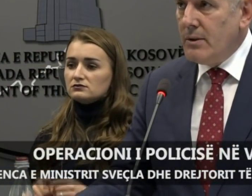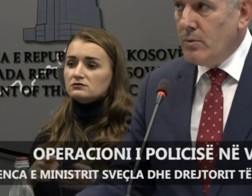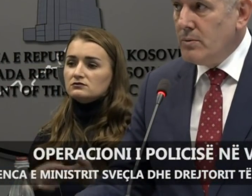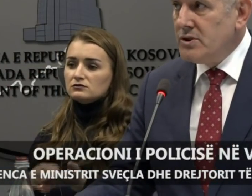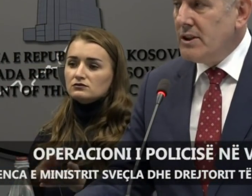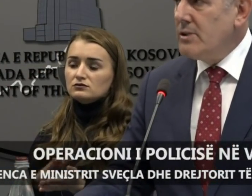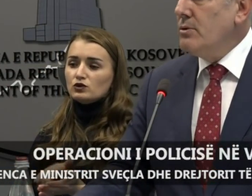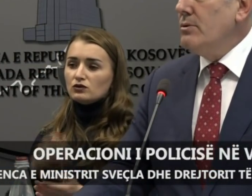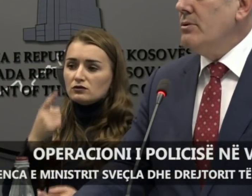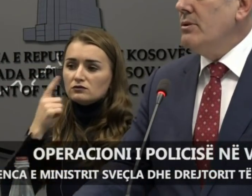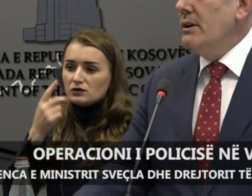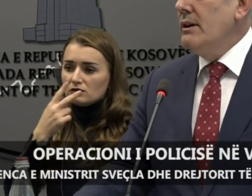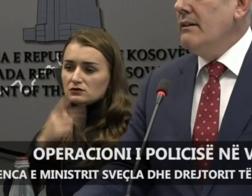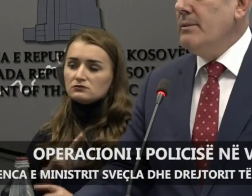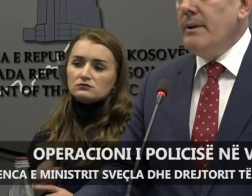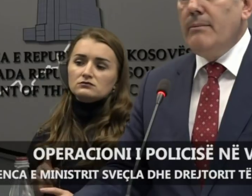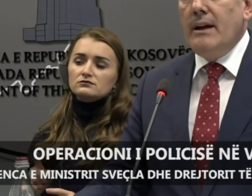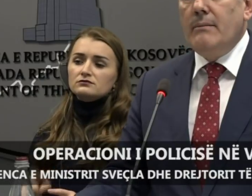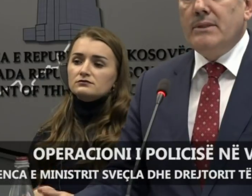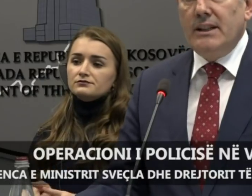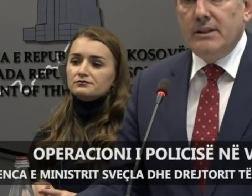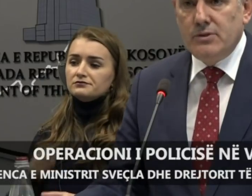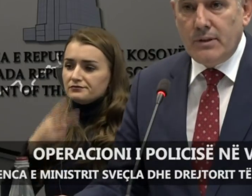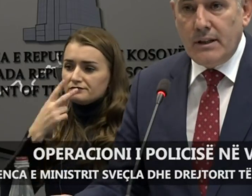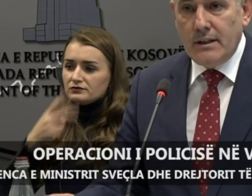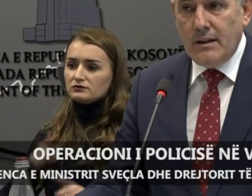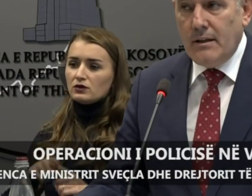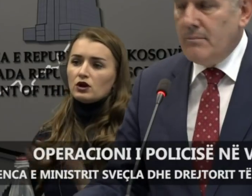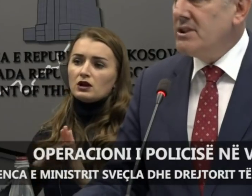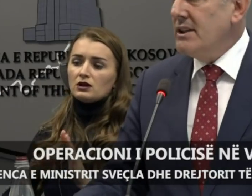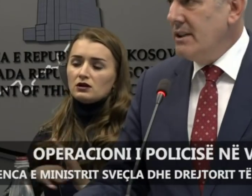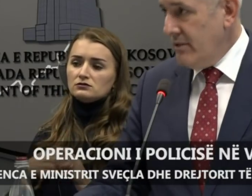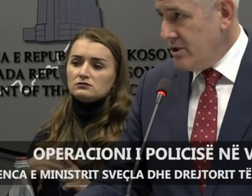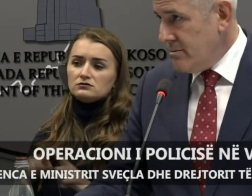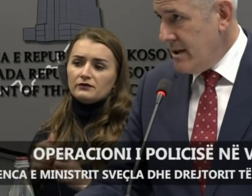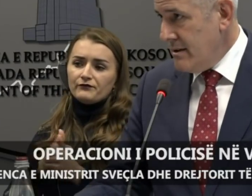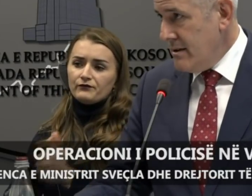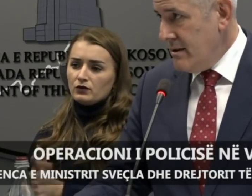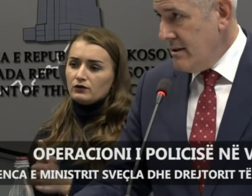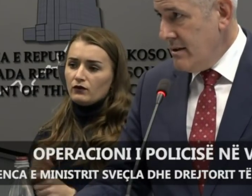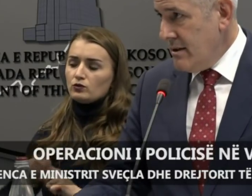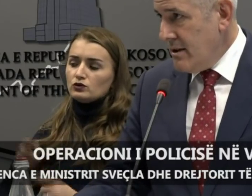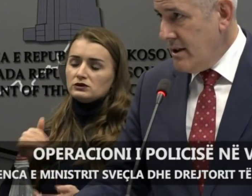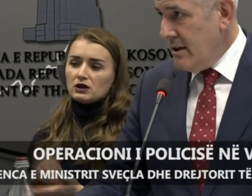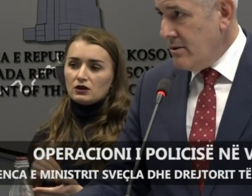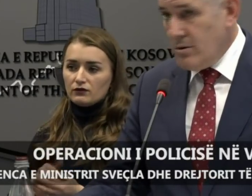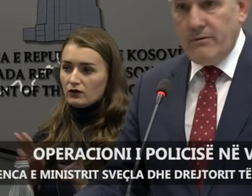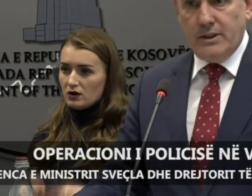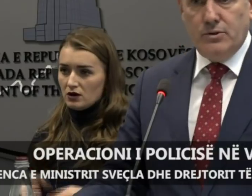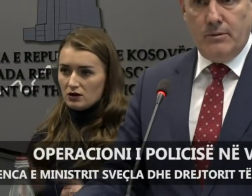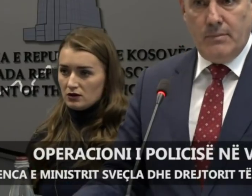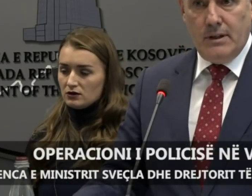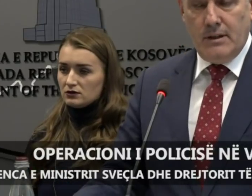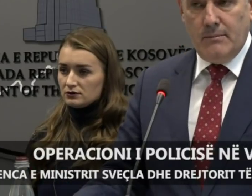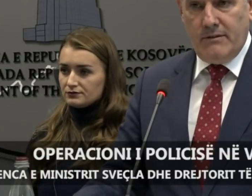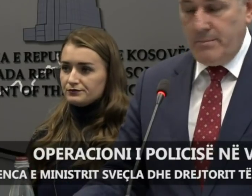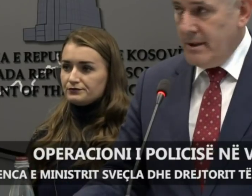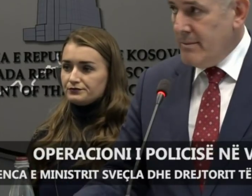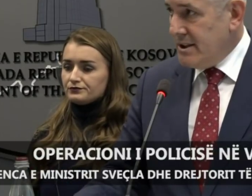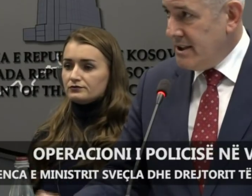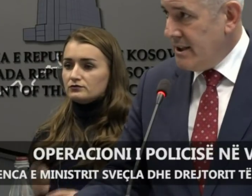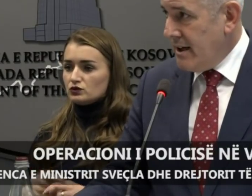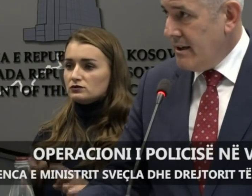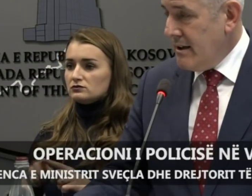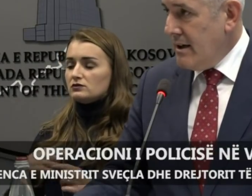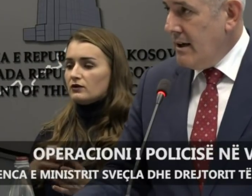për të tregu që këto veprime janë mëse ligjore, mëse të nevojshme dhe do të vazhdojmë me